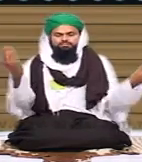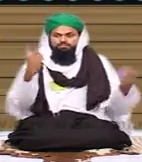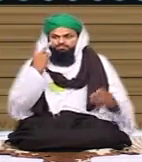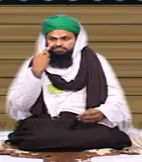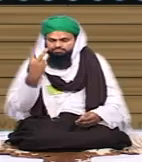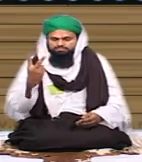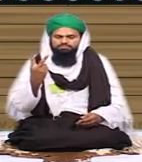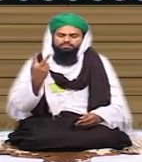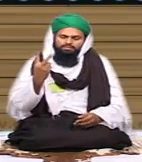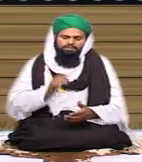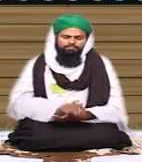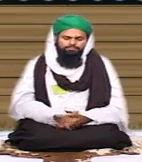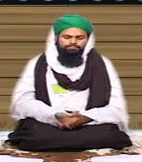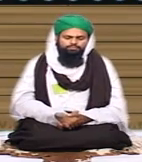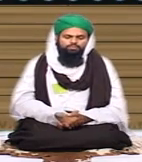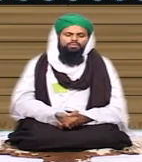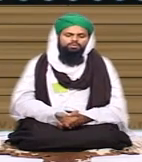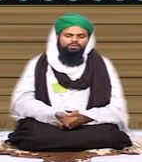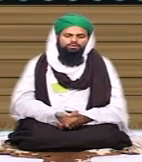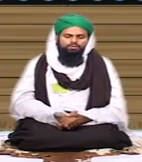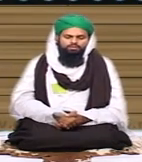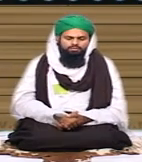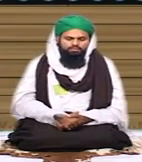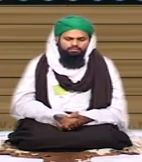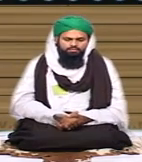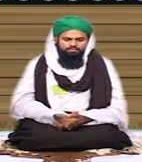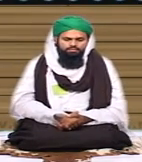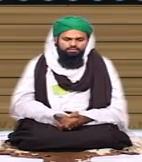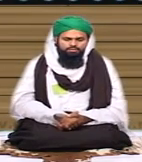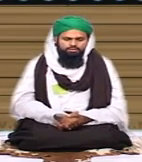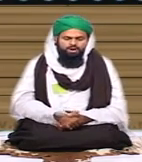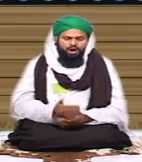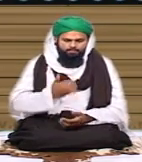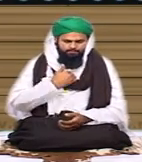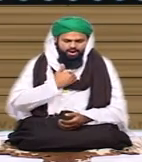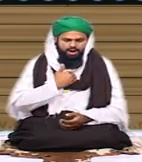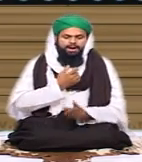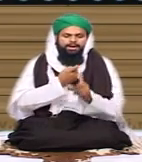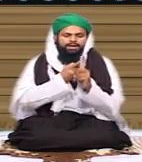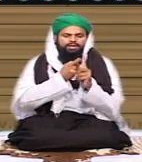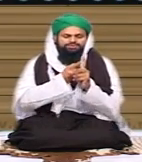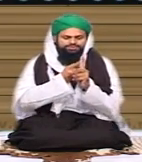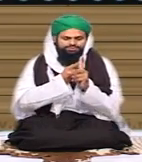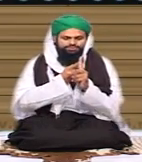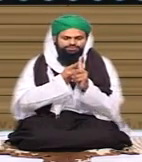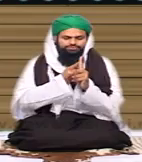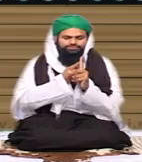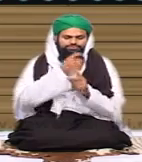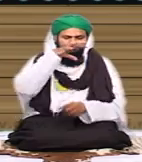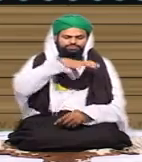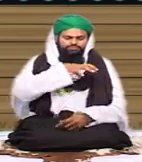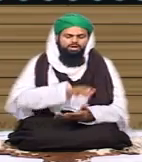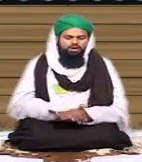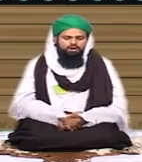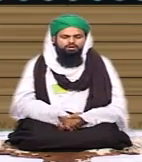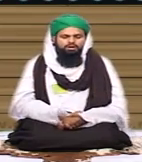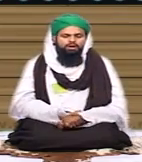है। जैसे कि अभी हमने वाकया सुना, तो इस तरह के वाकयात होते रहते। हमारे कराची शहर ही का वाकया है,